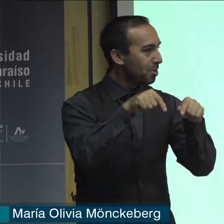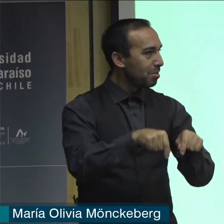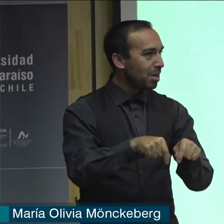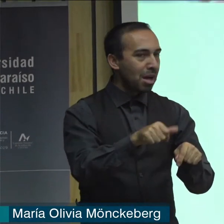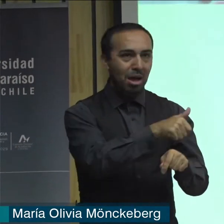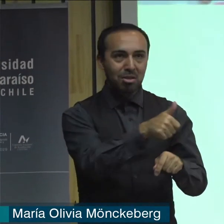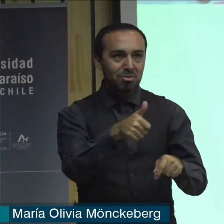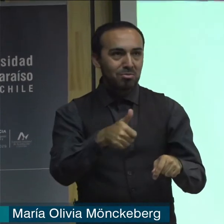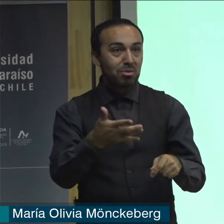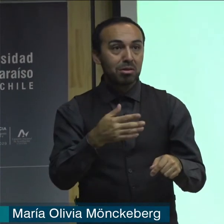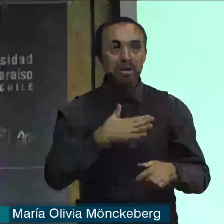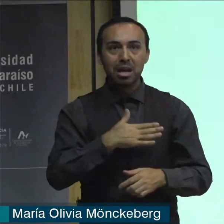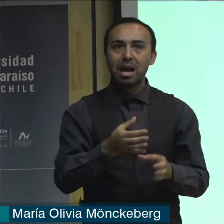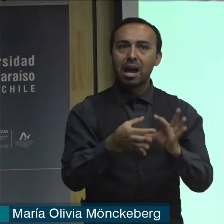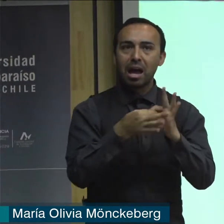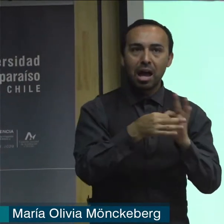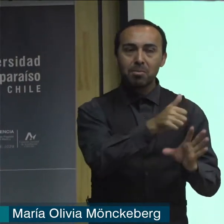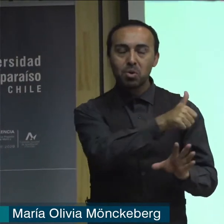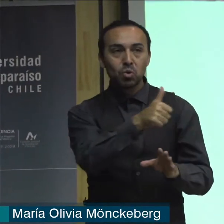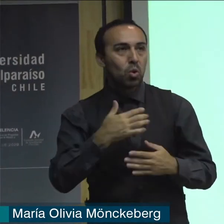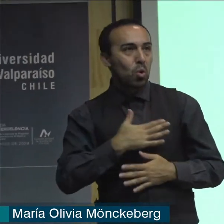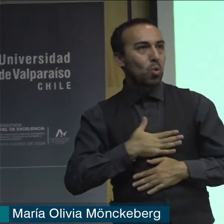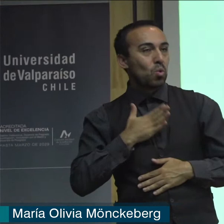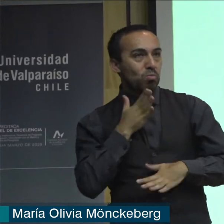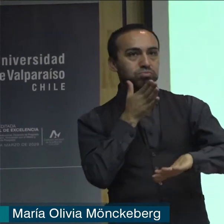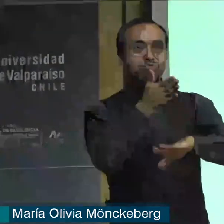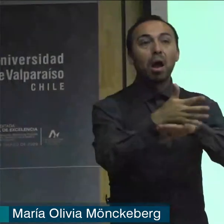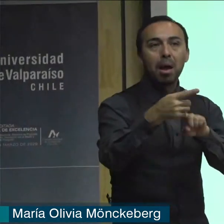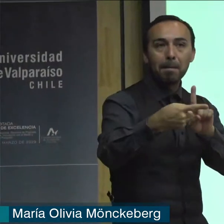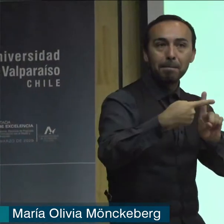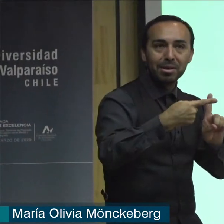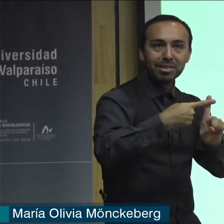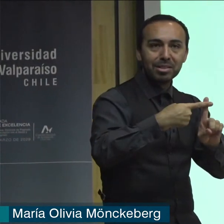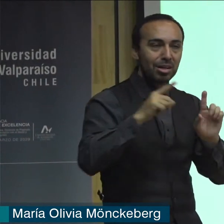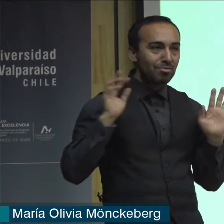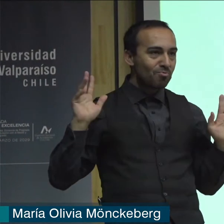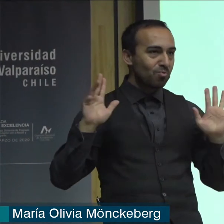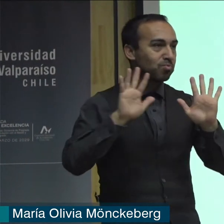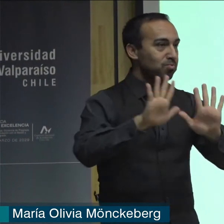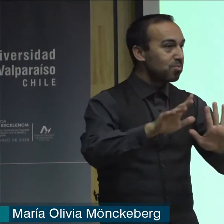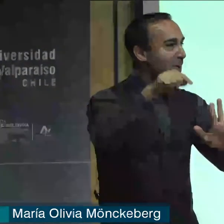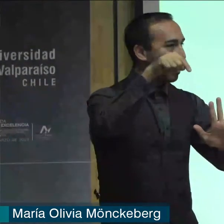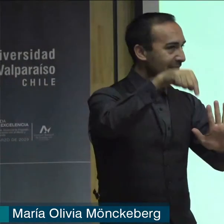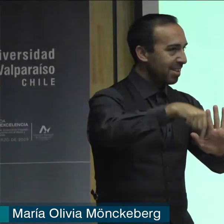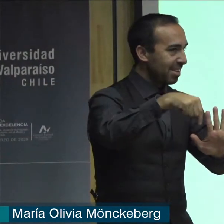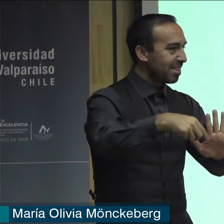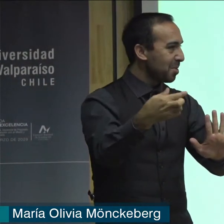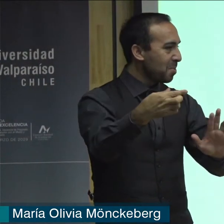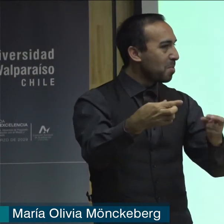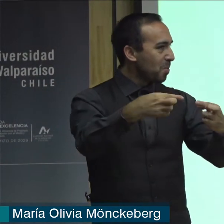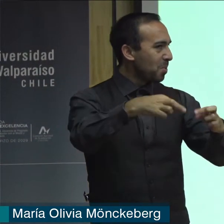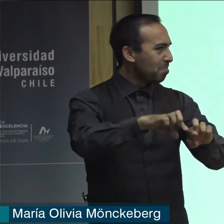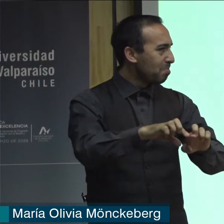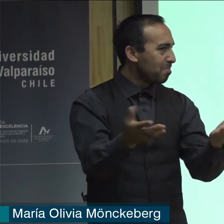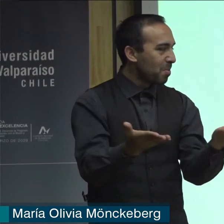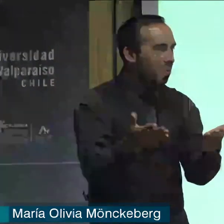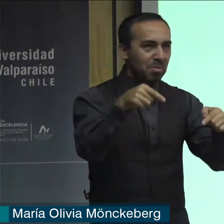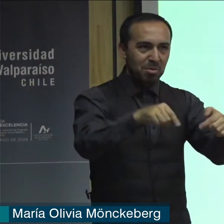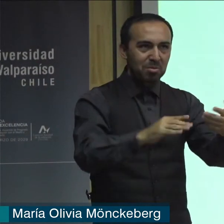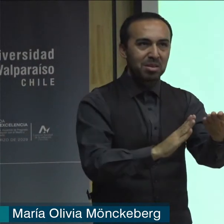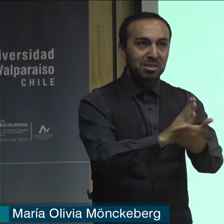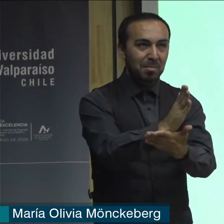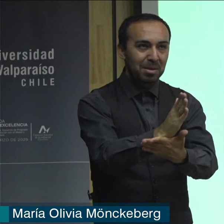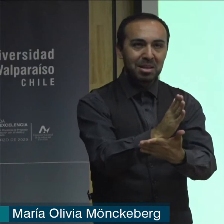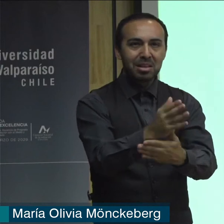por el interés en participar en estar presente en esta oportunidad en esta inauguración